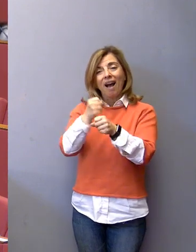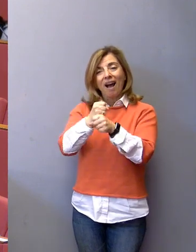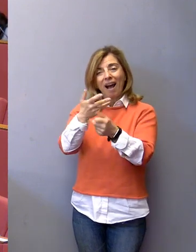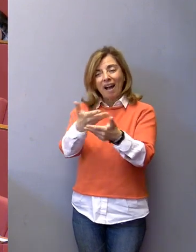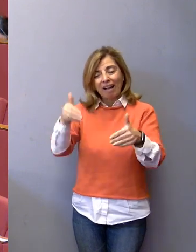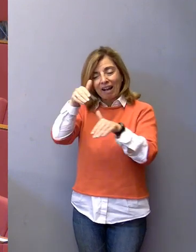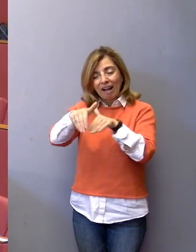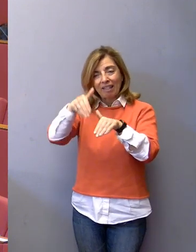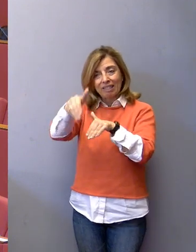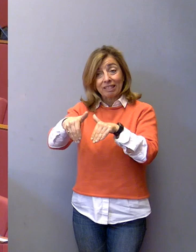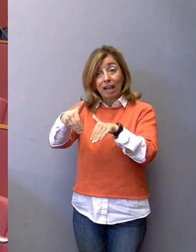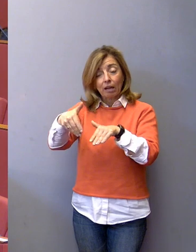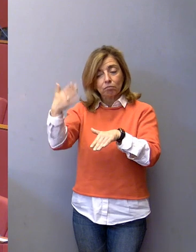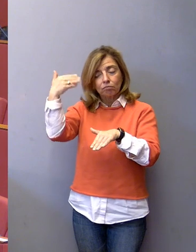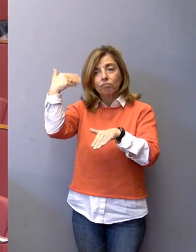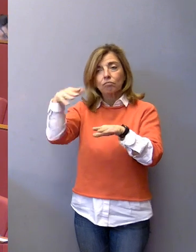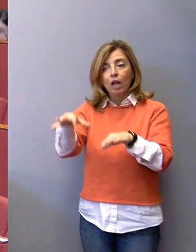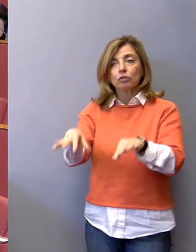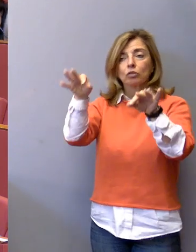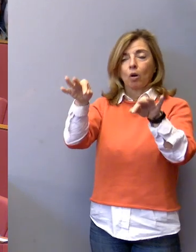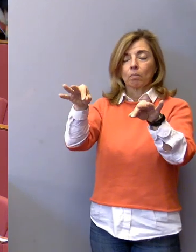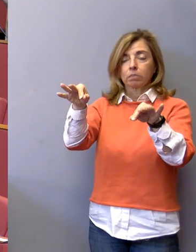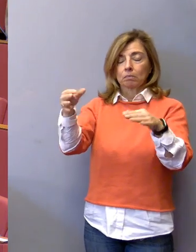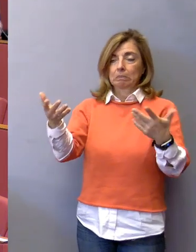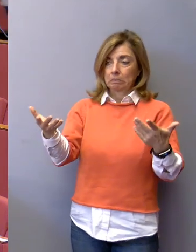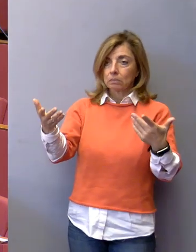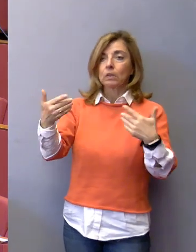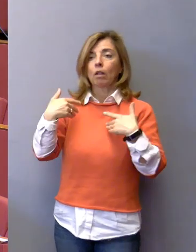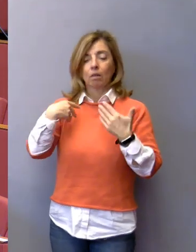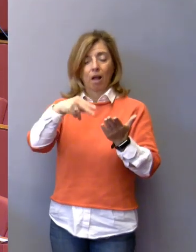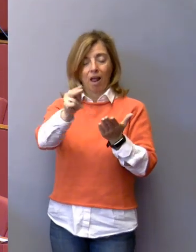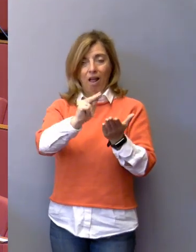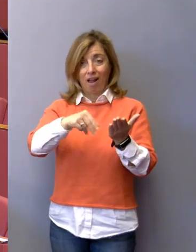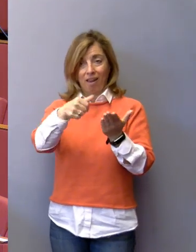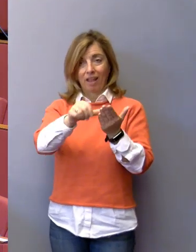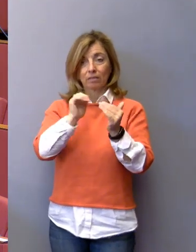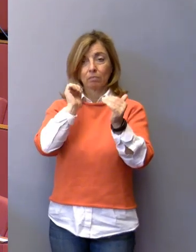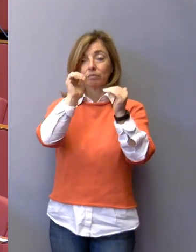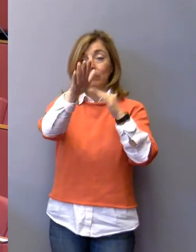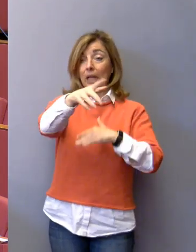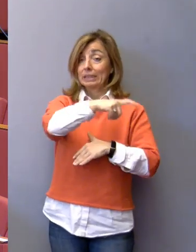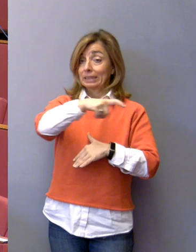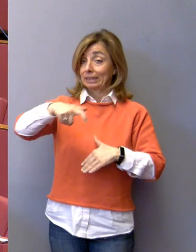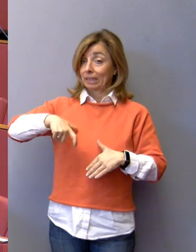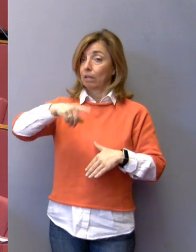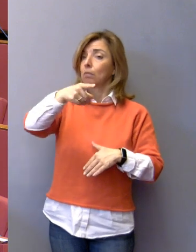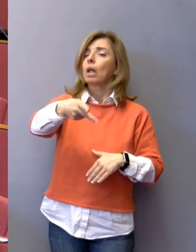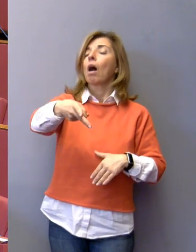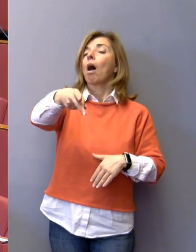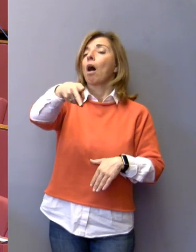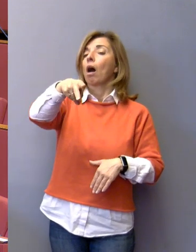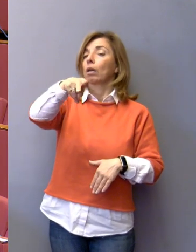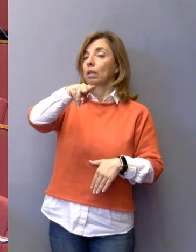primo posto pubblicamente con una lettera alla quale sindaco mi diede anche riscontro verbale e